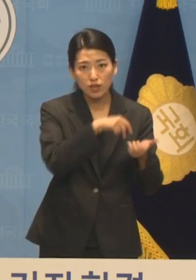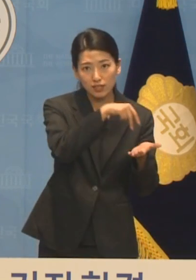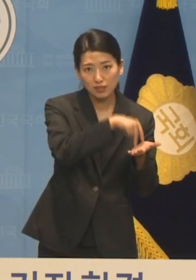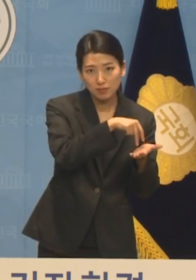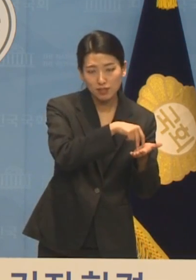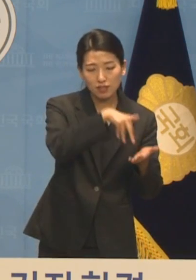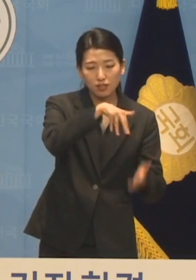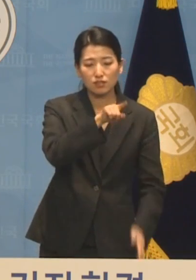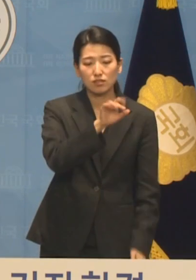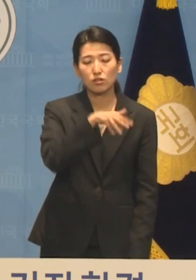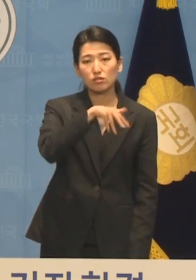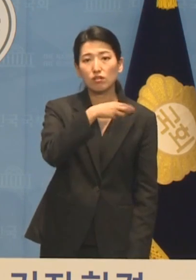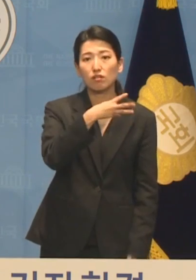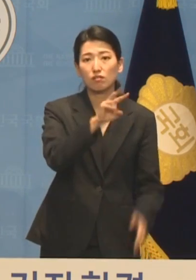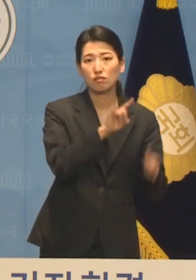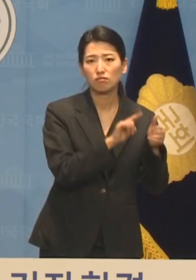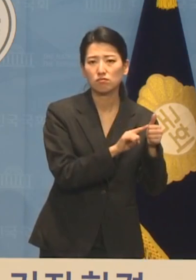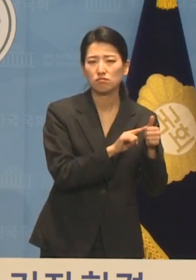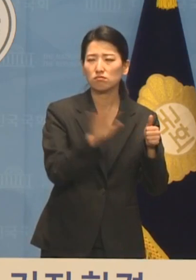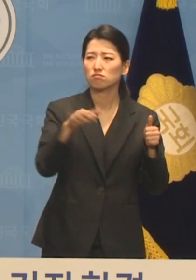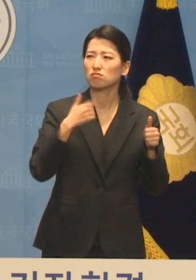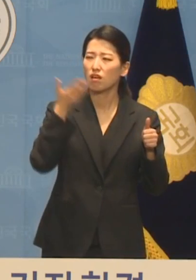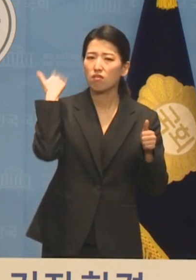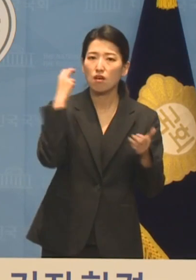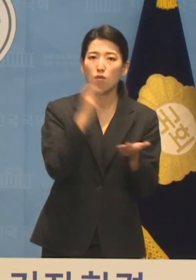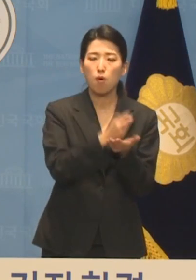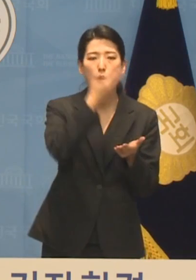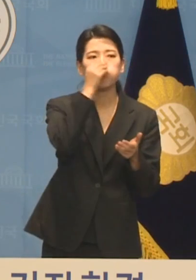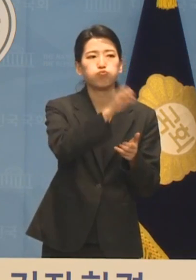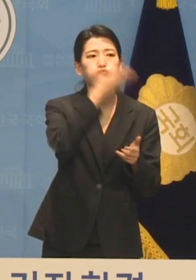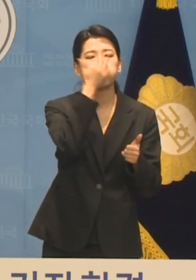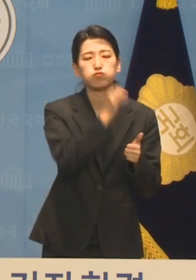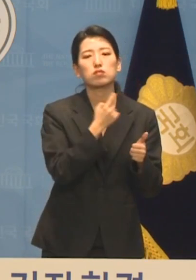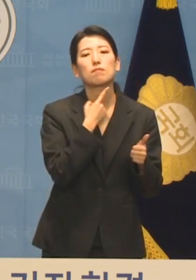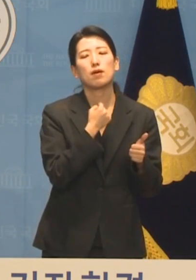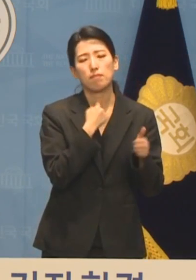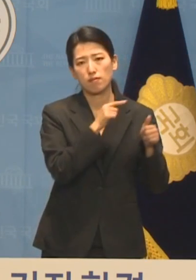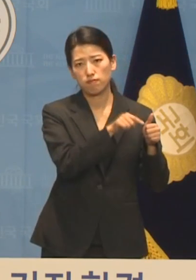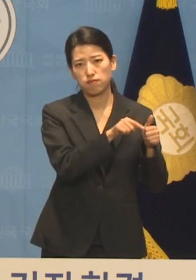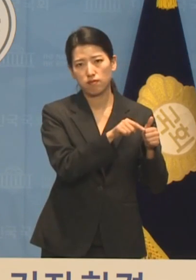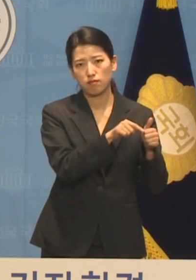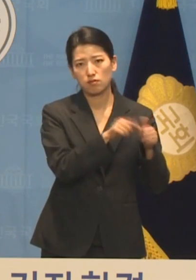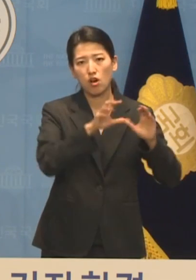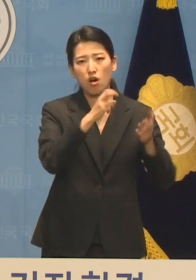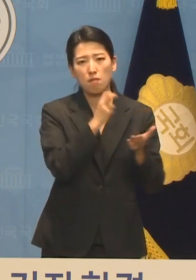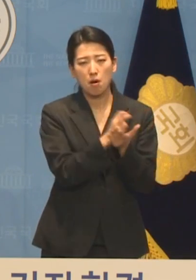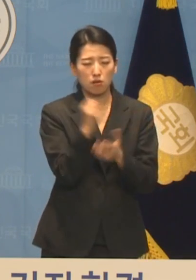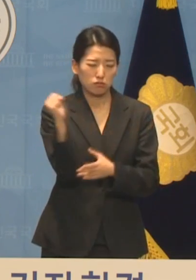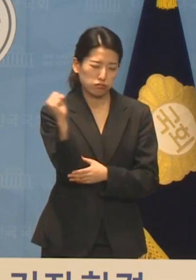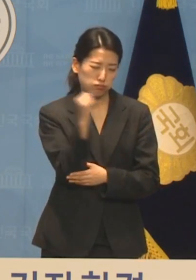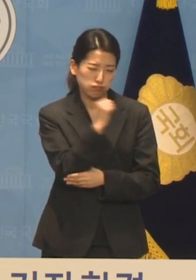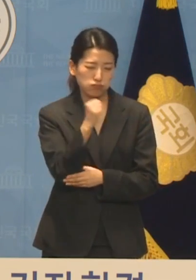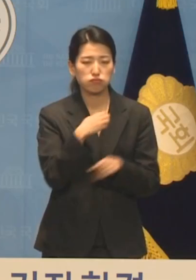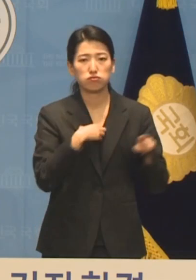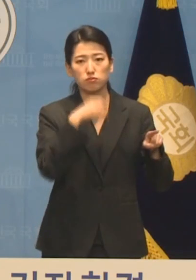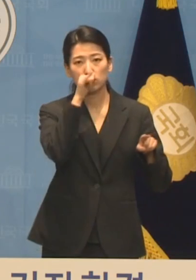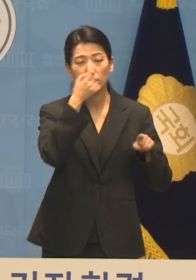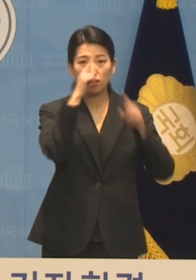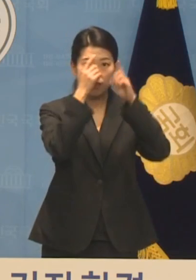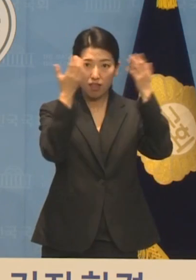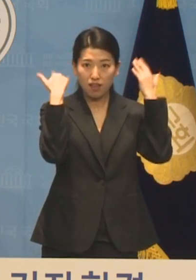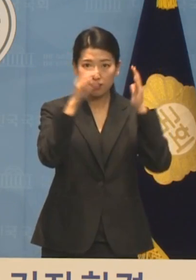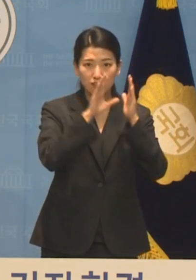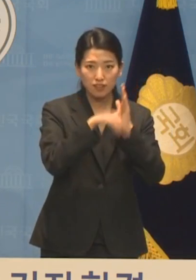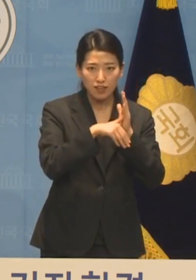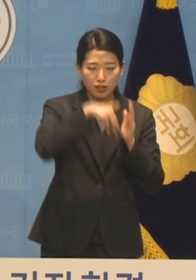정청래는 노골적으로 법을 무시한 전력이 있을 뿐만 아니라 대한민국의 헌정 질서를 유린하였던 사람입니다. 대학 시절